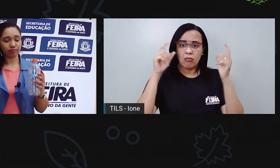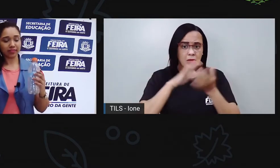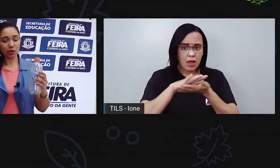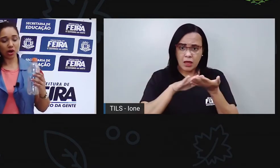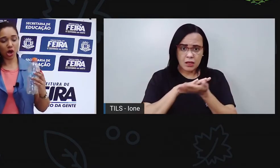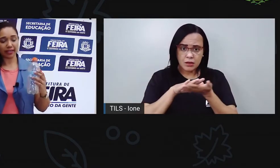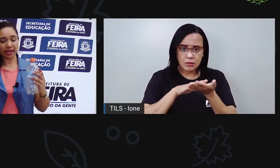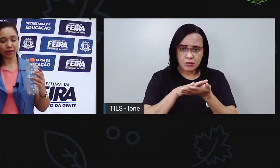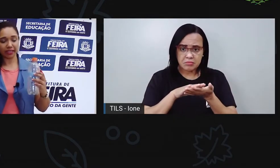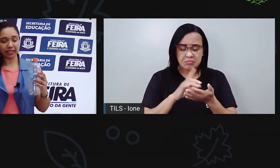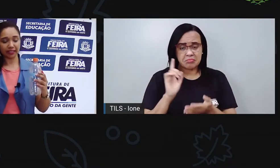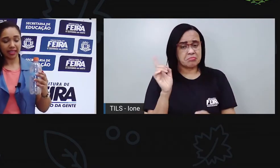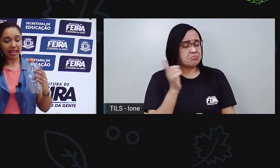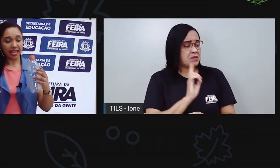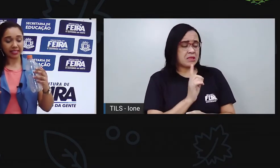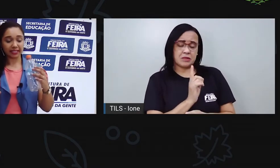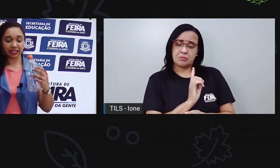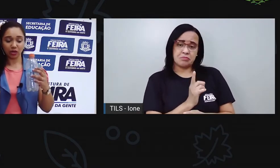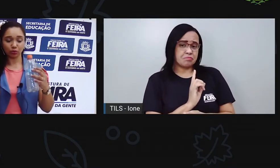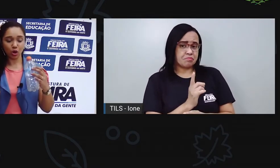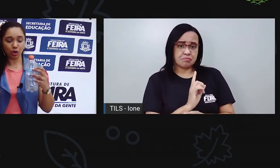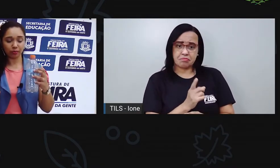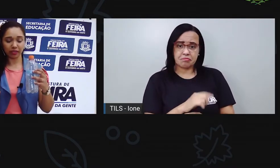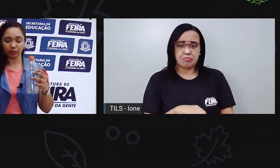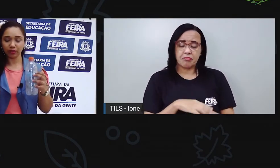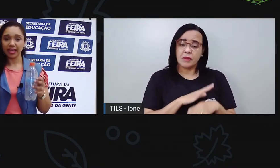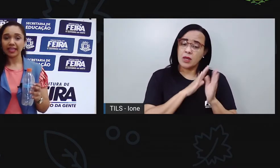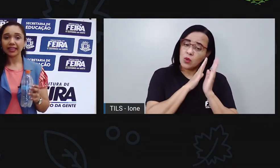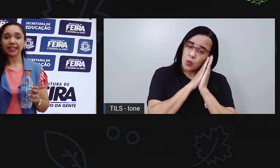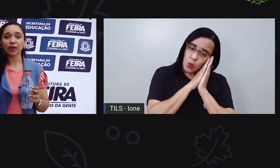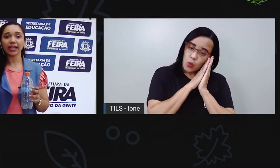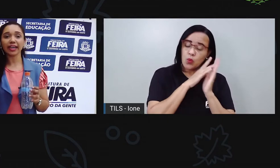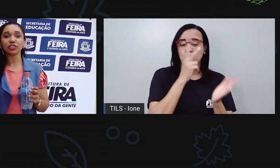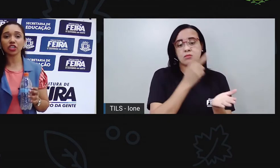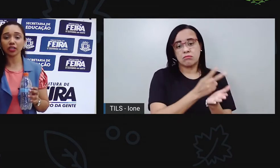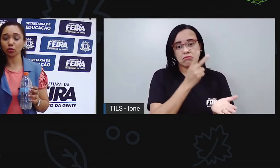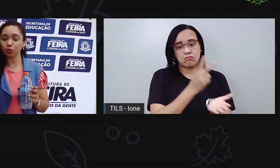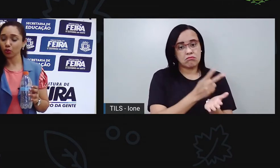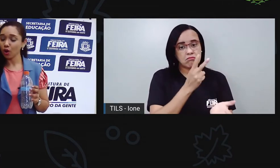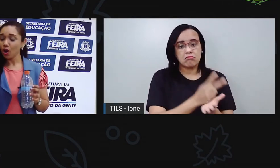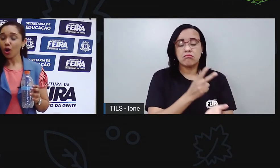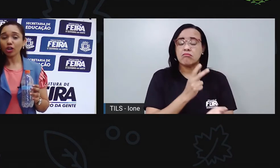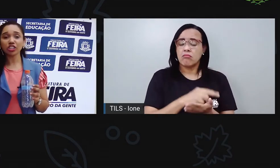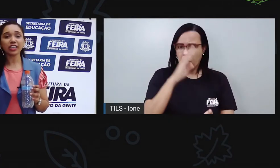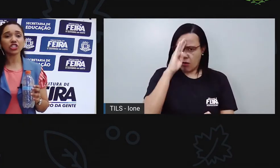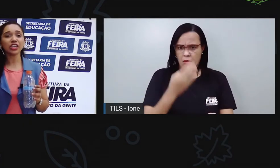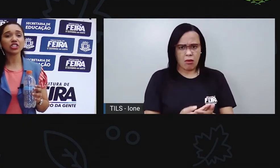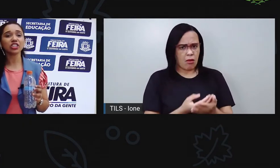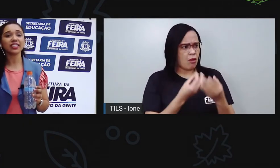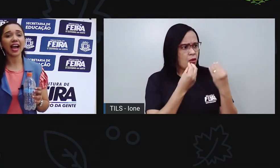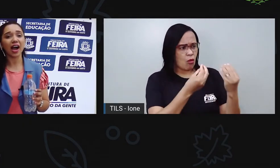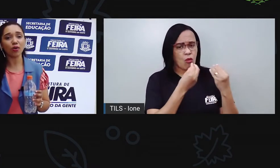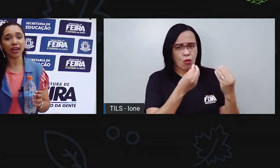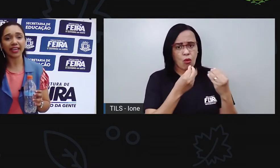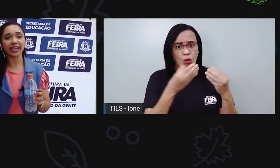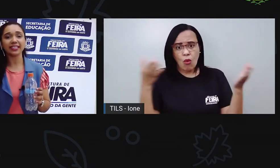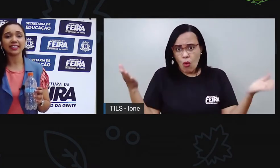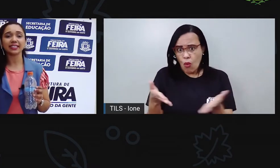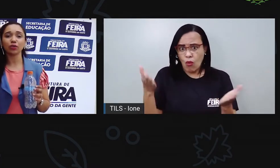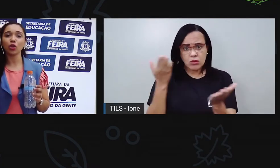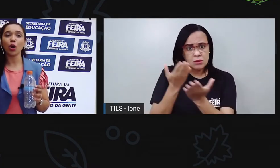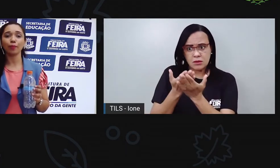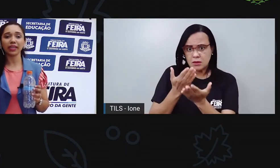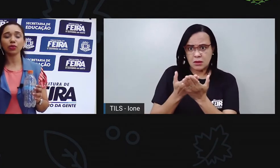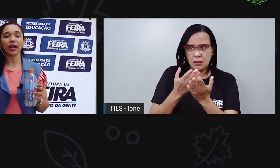"Não, não acordaram ainda. Estão dormindo." "Não acredito! Hoje é dia de aula e